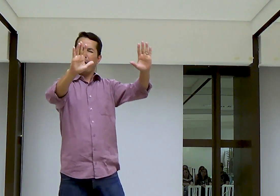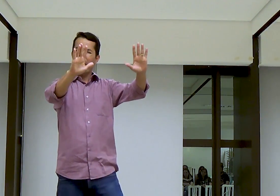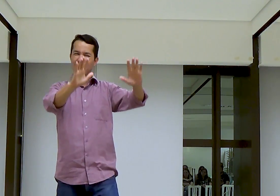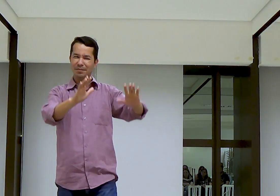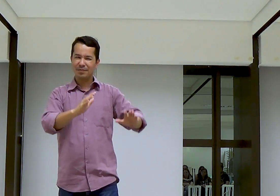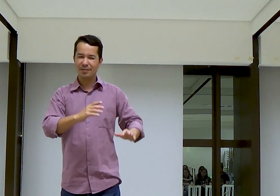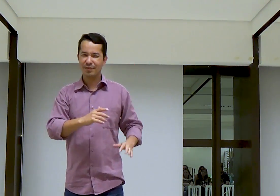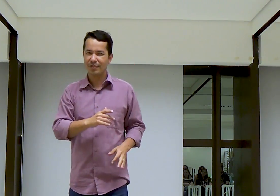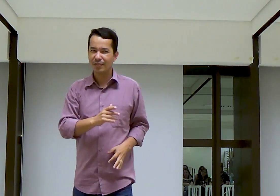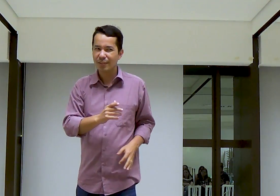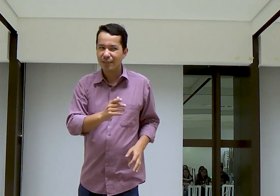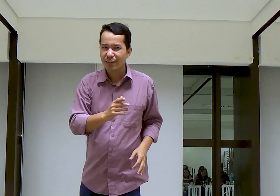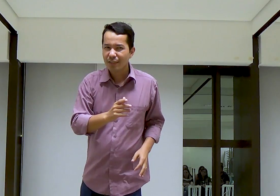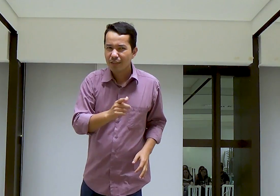anunciar. Agora veja só,